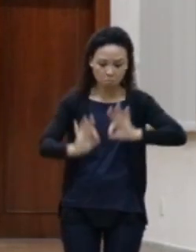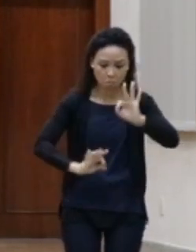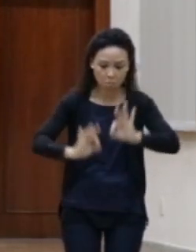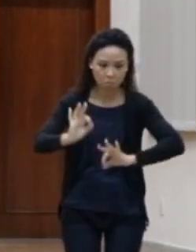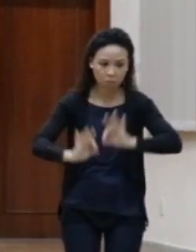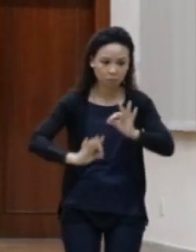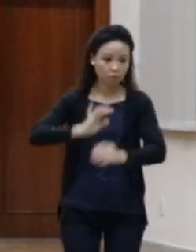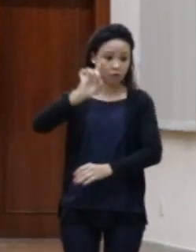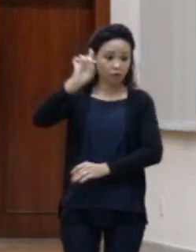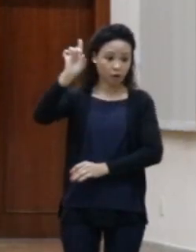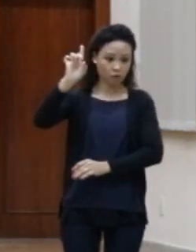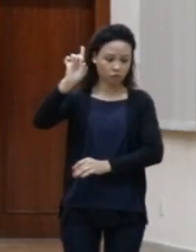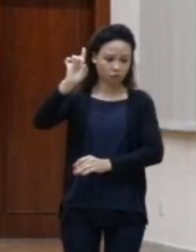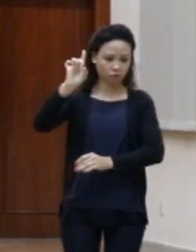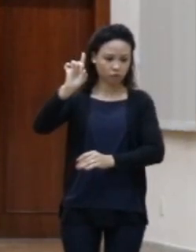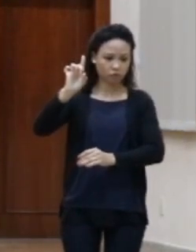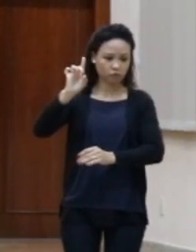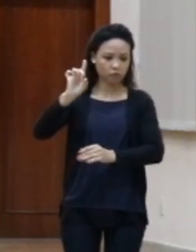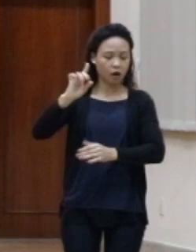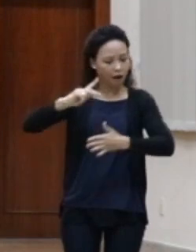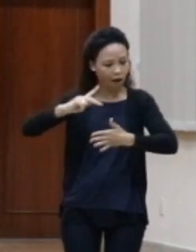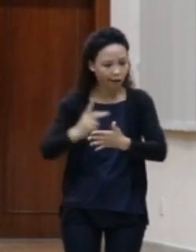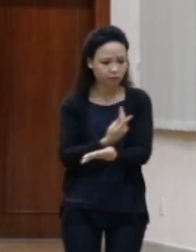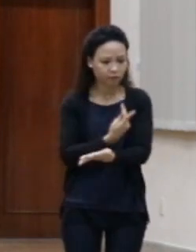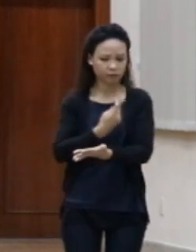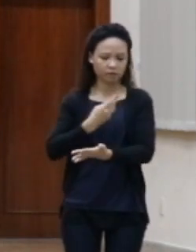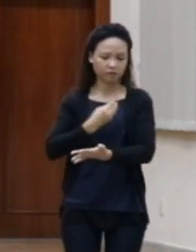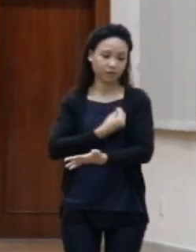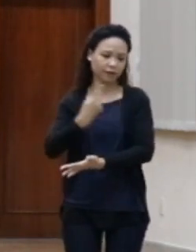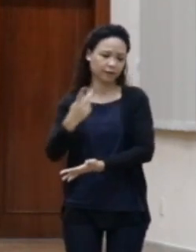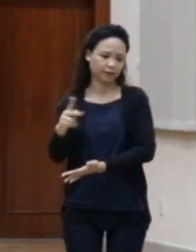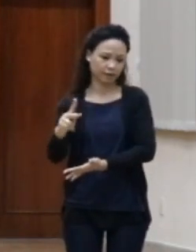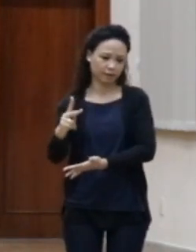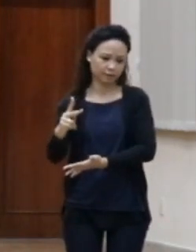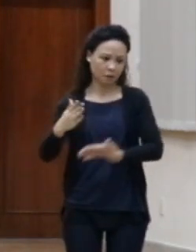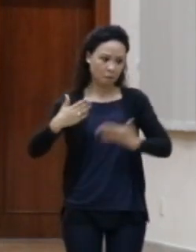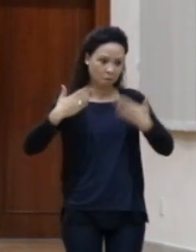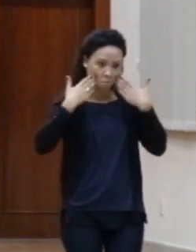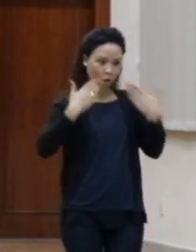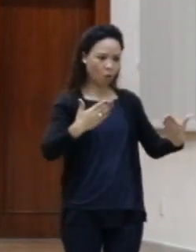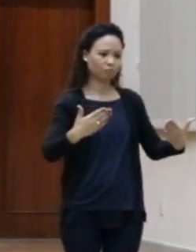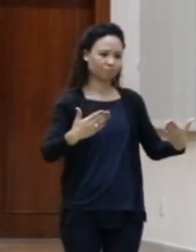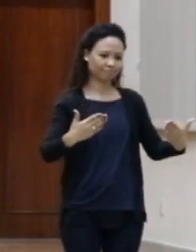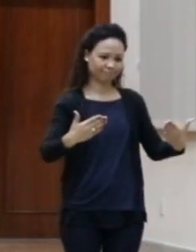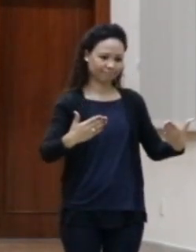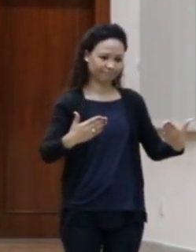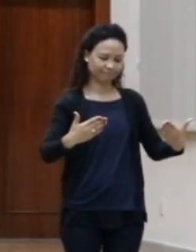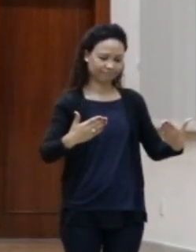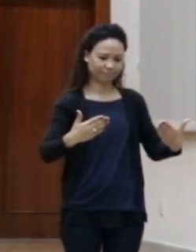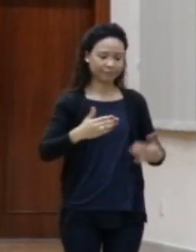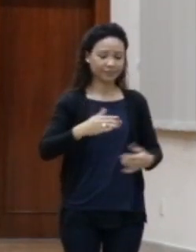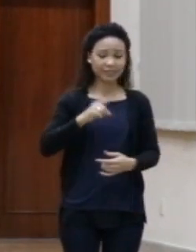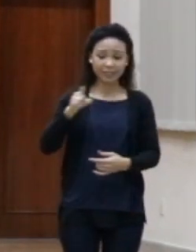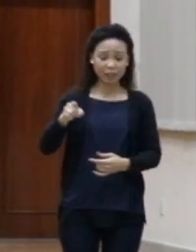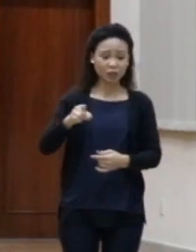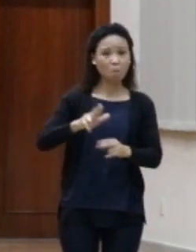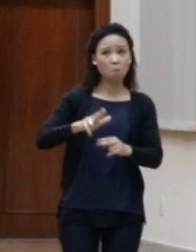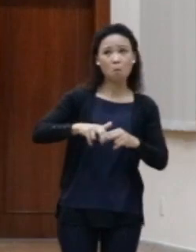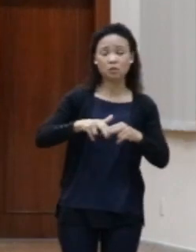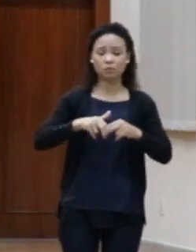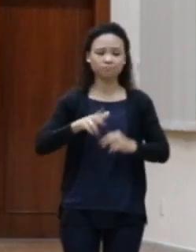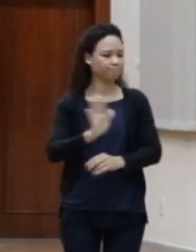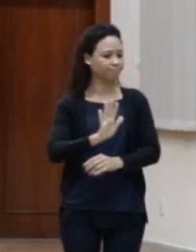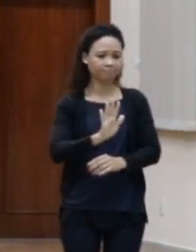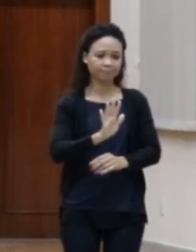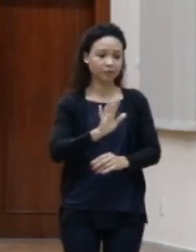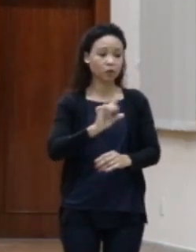se manifestassem na vida dele. Decisivo não era a causa, mas o propósito de Deus para